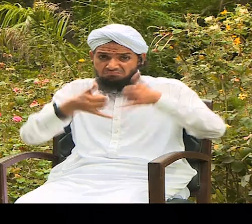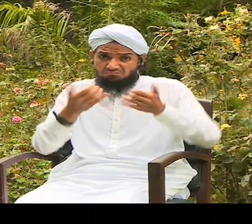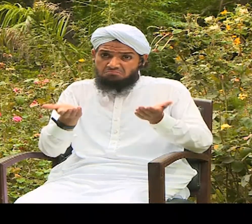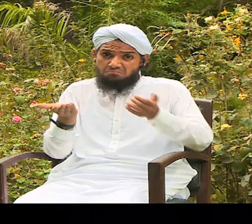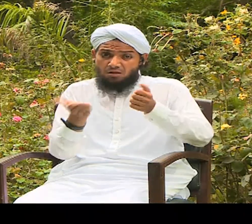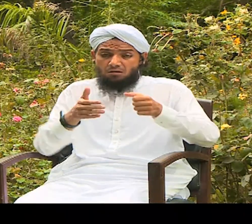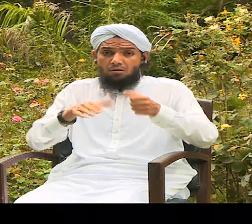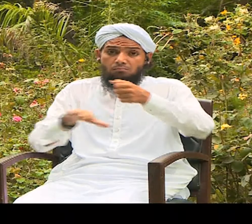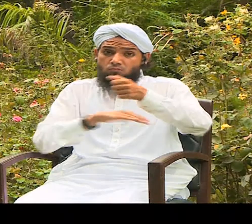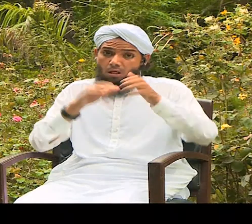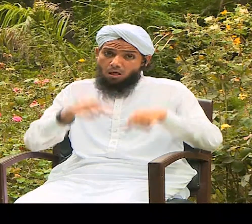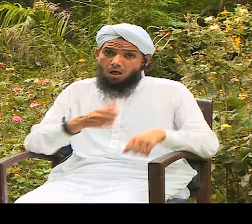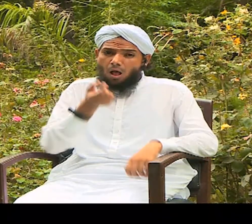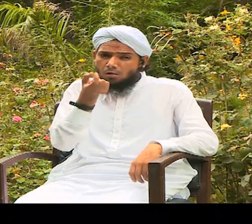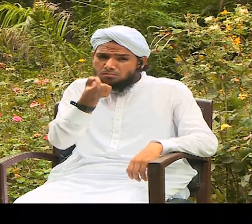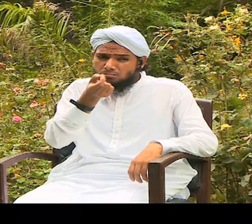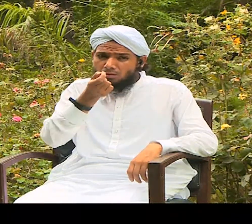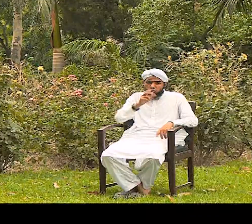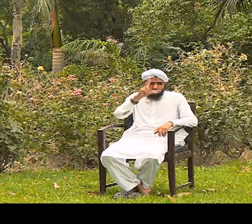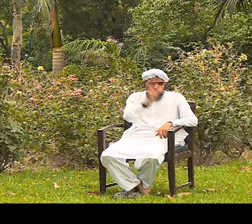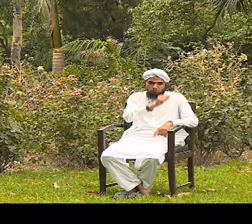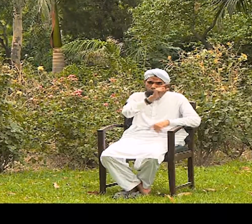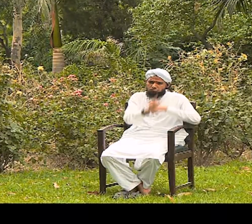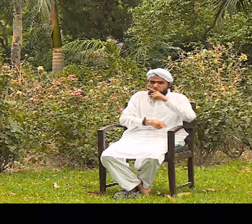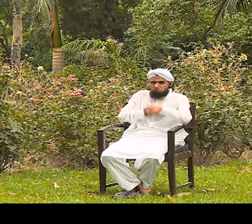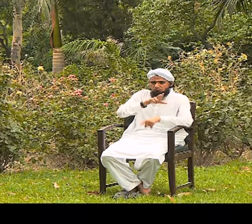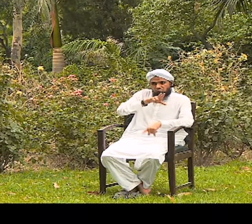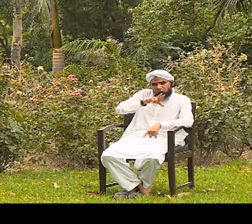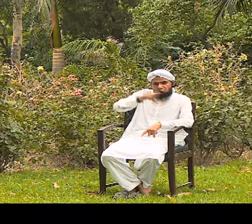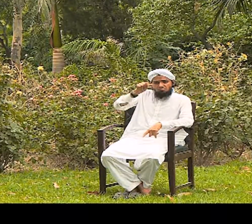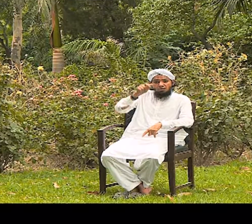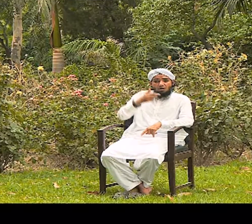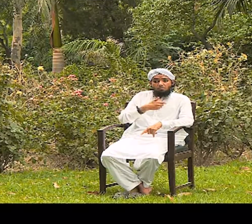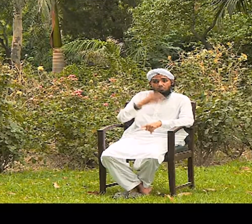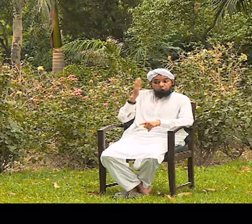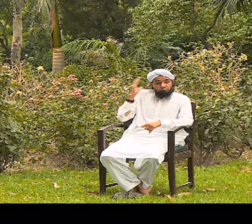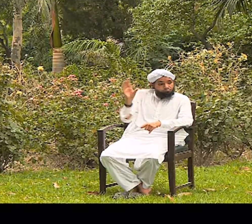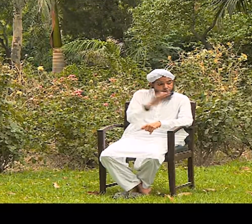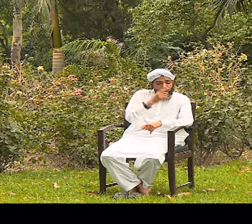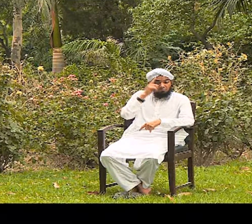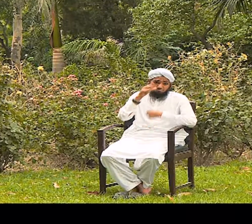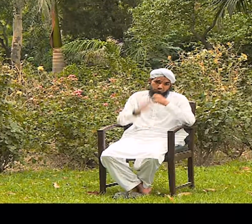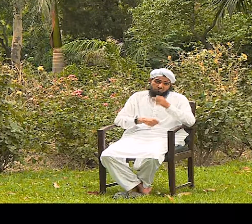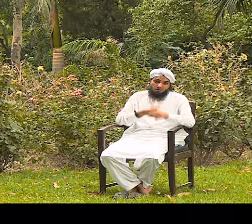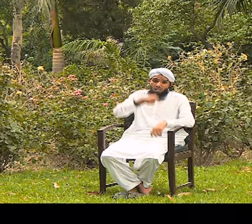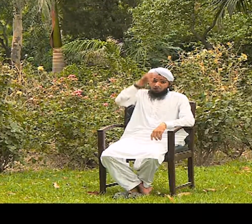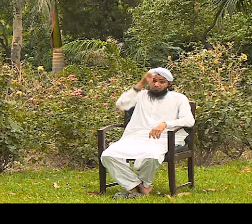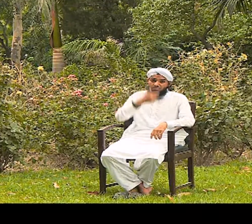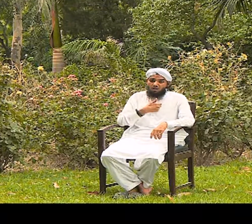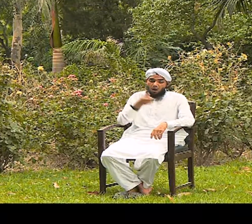نے ذرہ بھر بھی ظلم کیا ہوگا تو مظلوم کو ظالم سے اس کا حق دلواؤں گا۔ اے ابن ہرون، کل